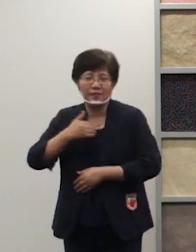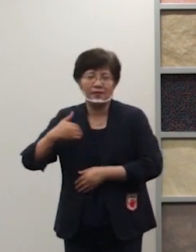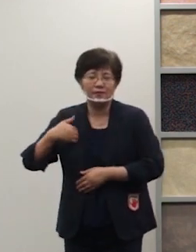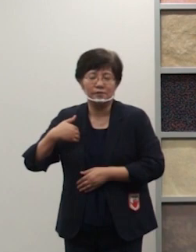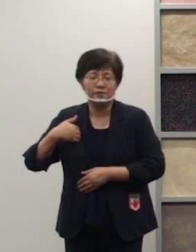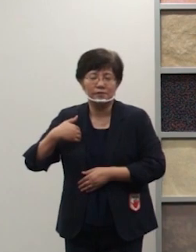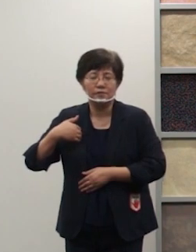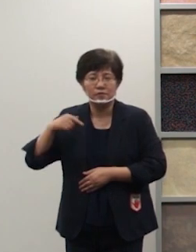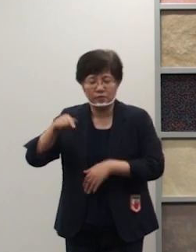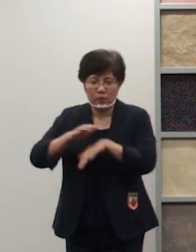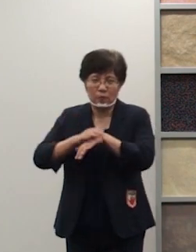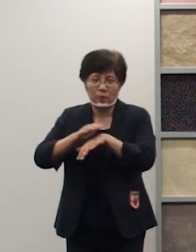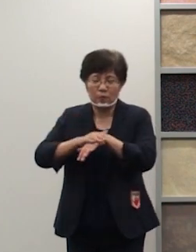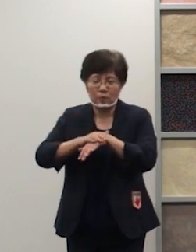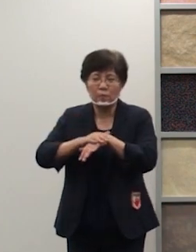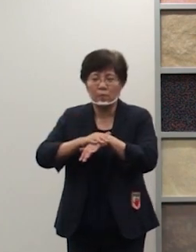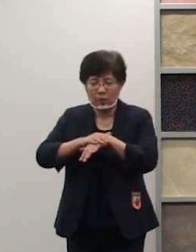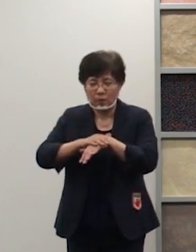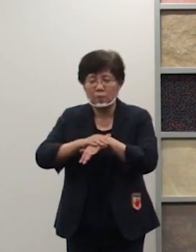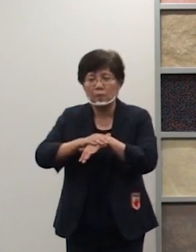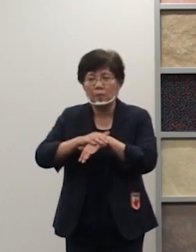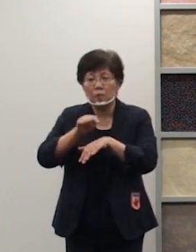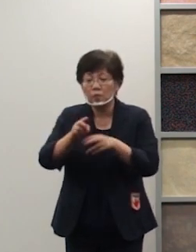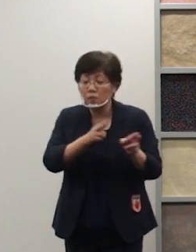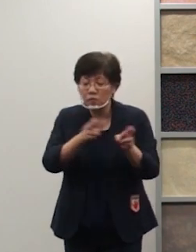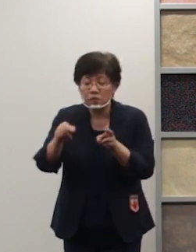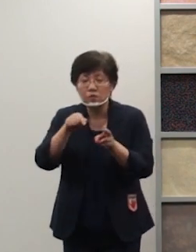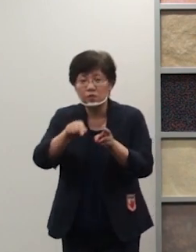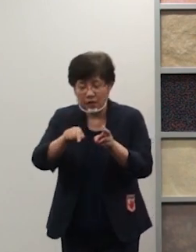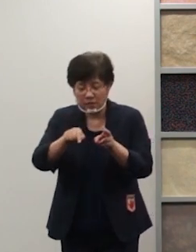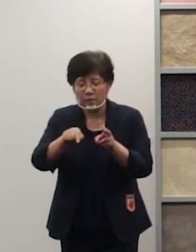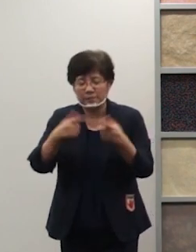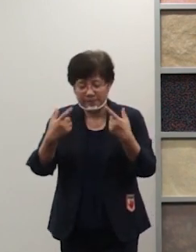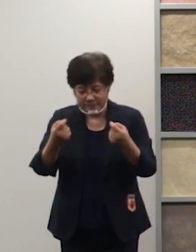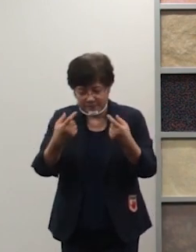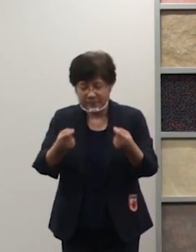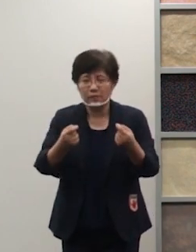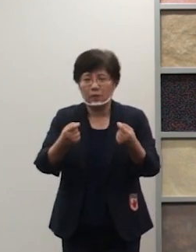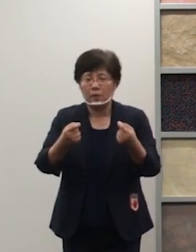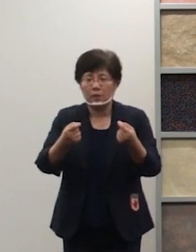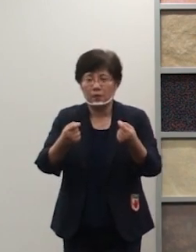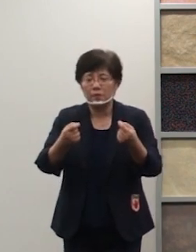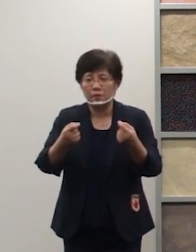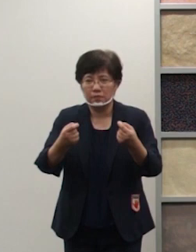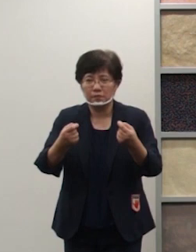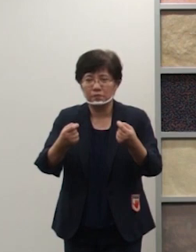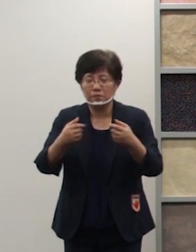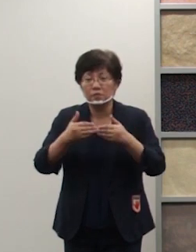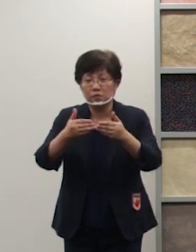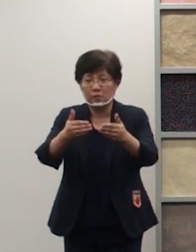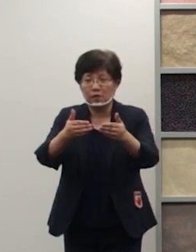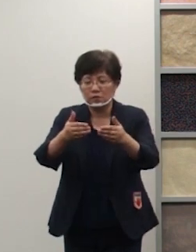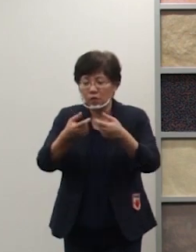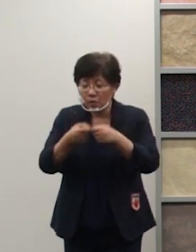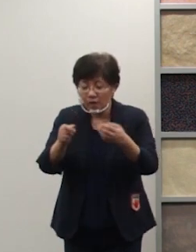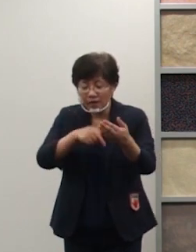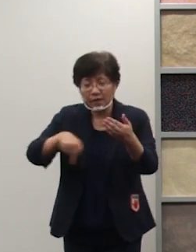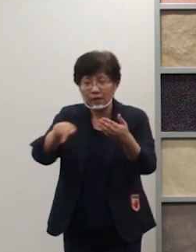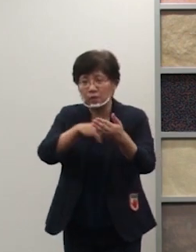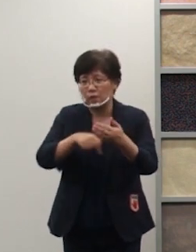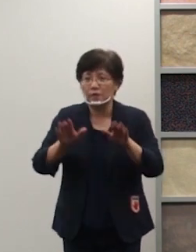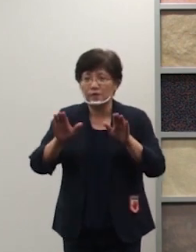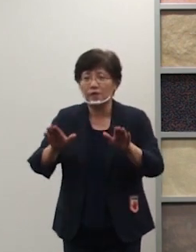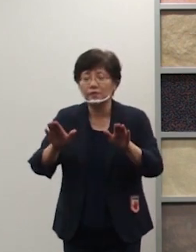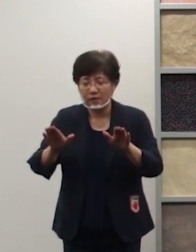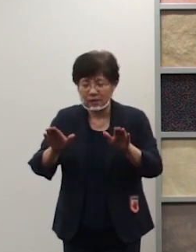つつ、また認証システムの信頼性確保というものは大前提とした、する中で、詳細についてはですね、現実